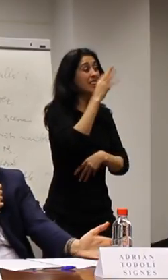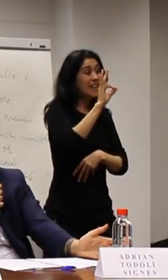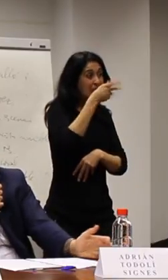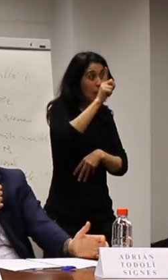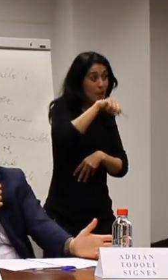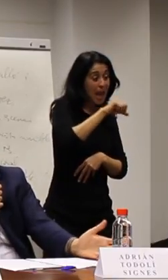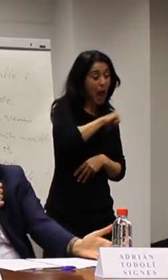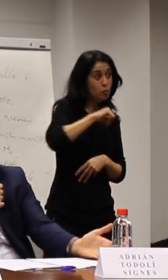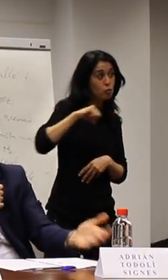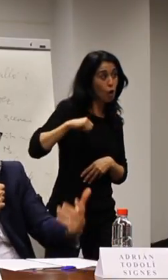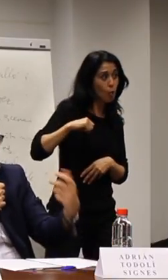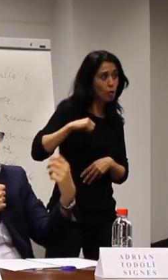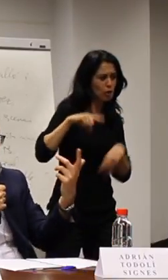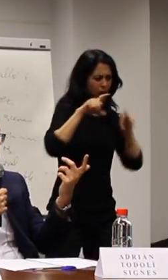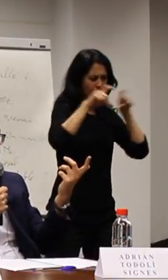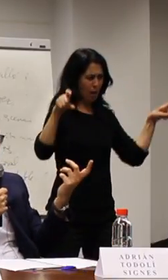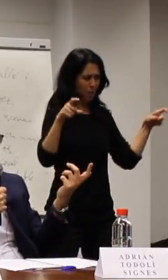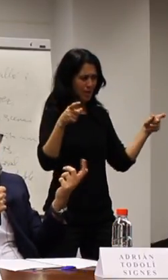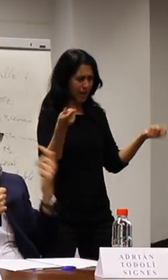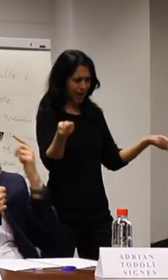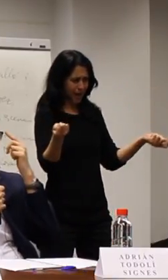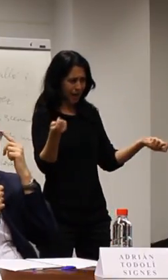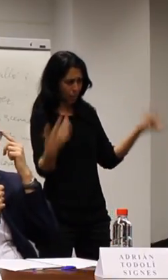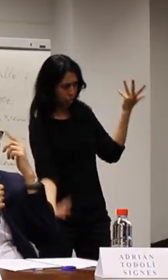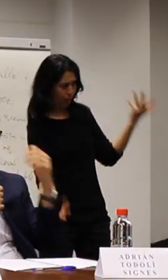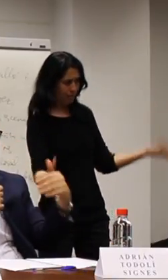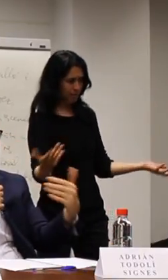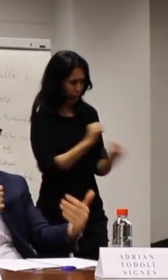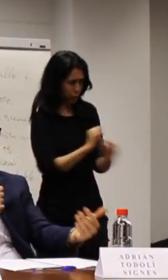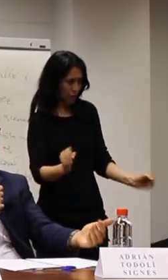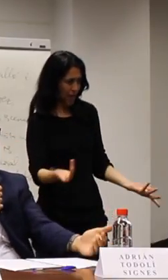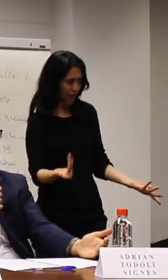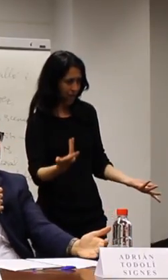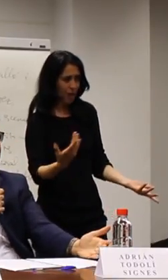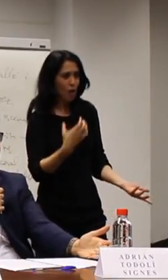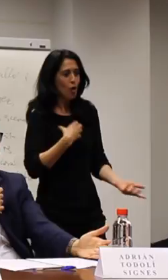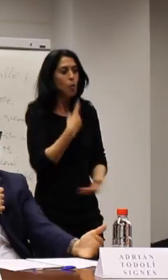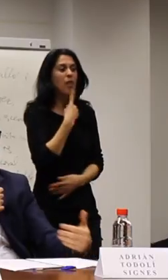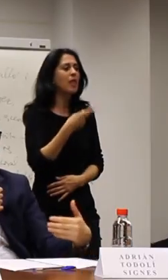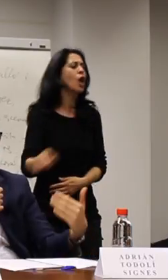ingobernable. Y tiene su lógica. Es decir, realmente decir que todos son